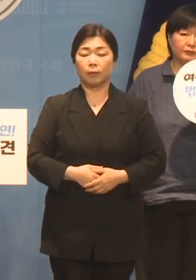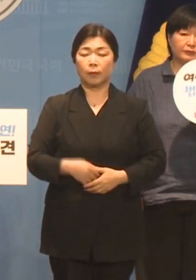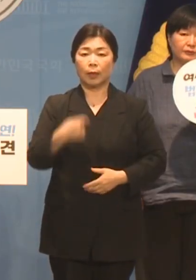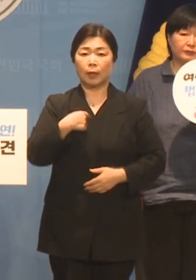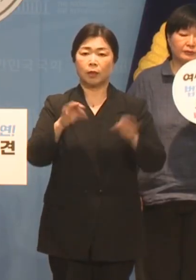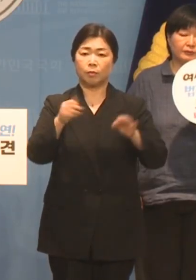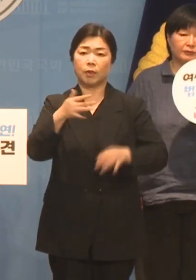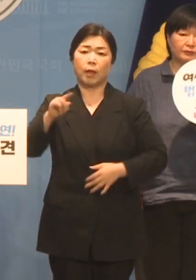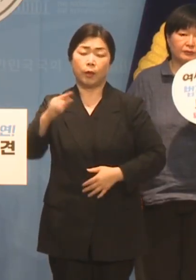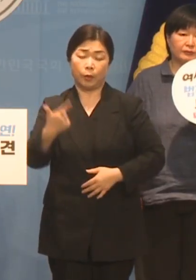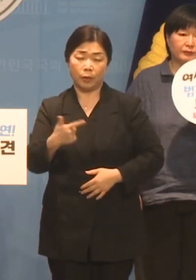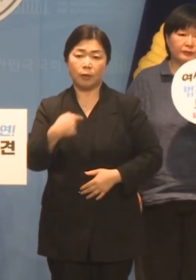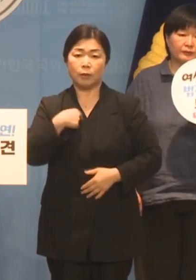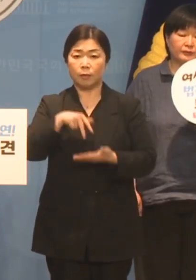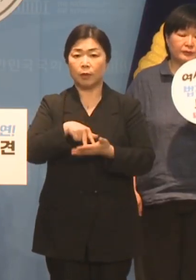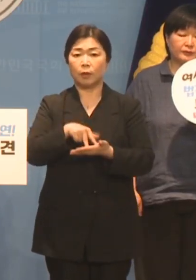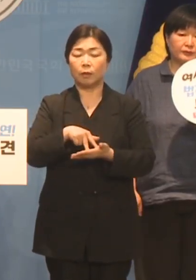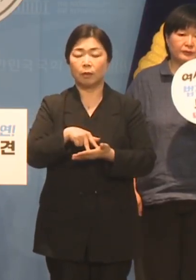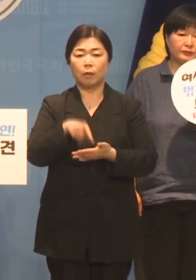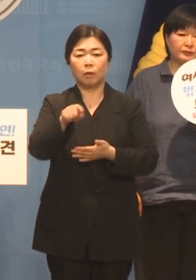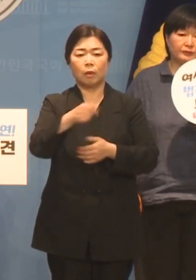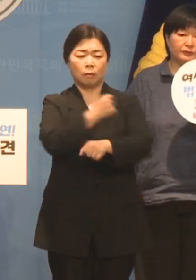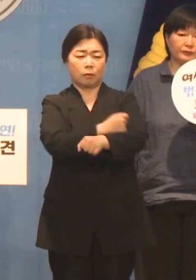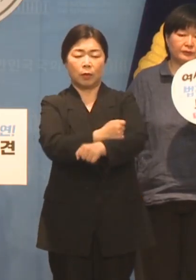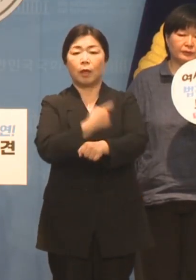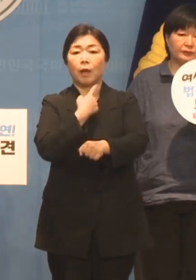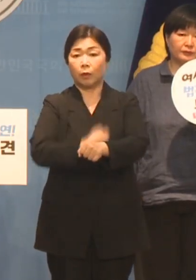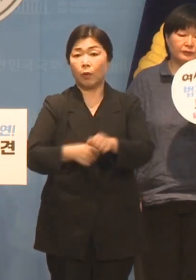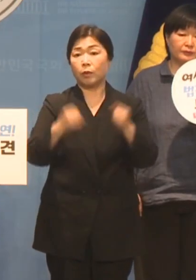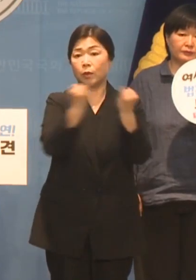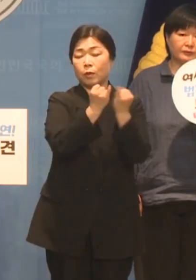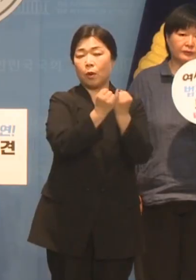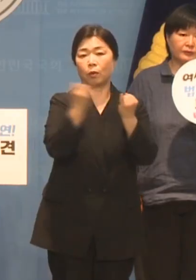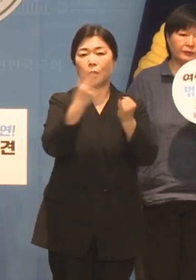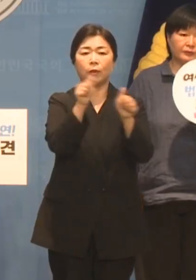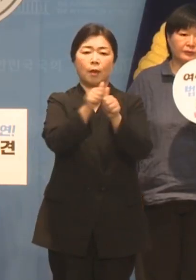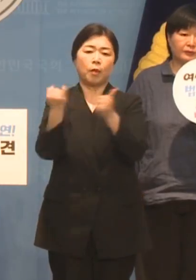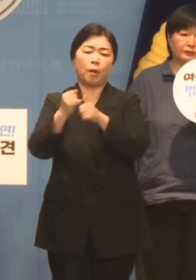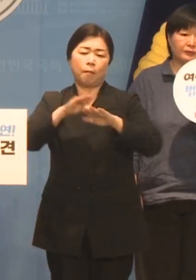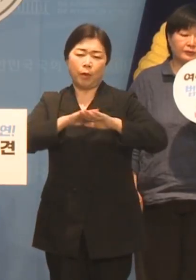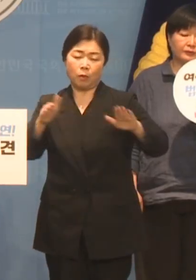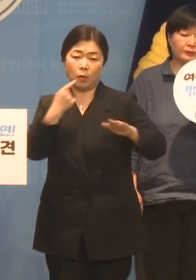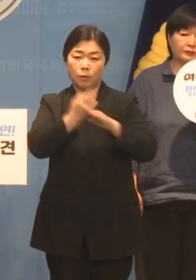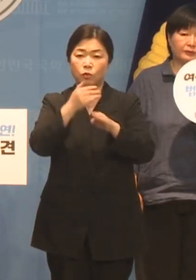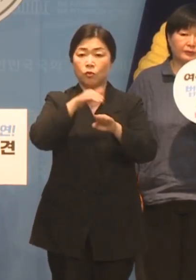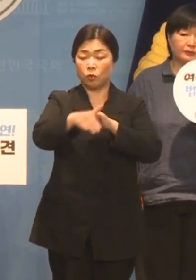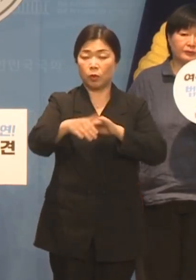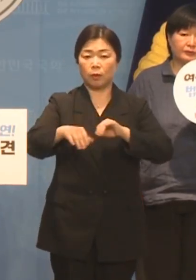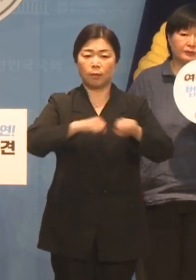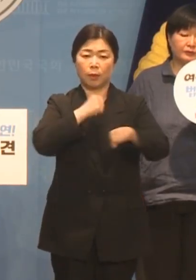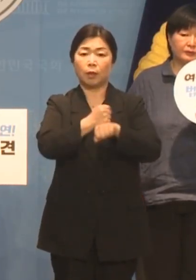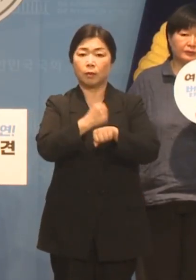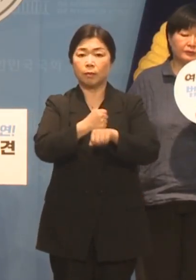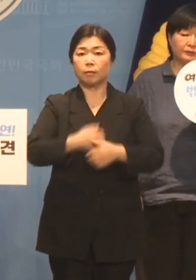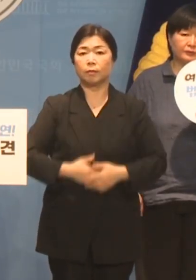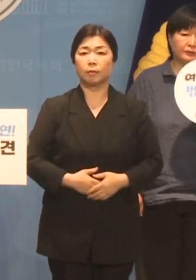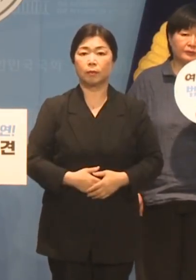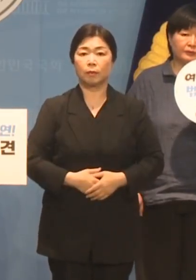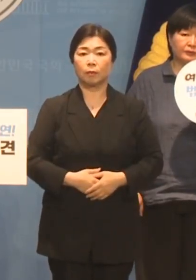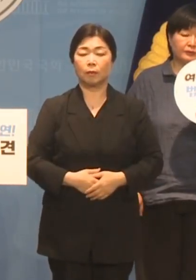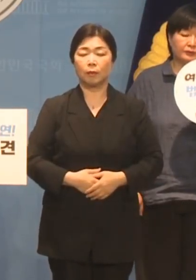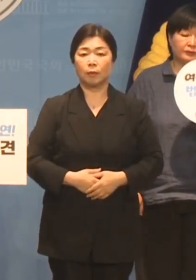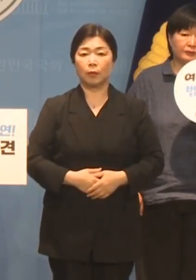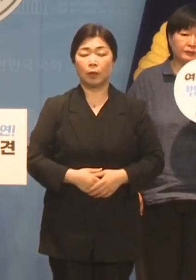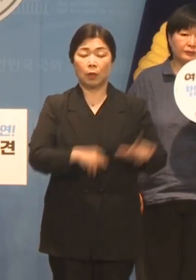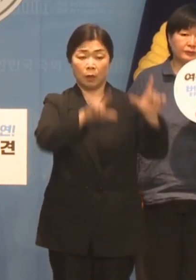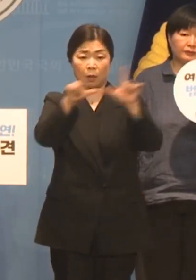광장을 빛냈던 여성들과 성평등 민주주의로 나아가겠습니다. 일상을 위협하는 성폭력에